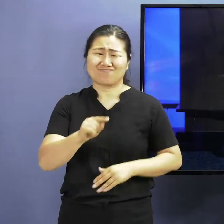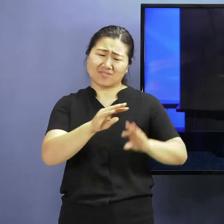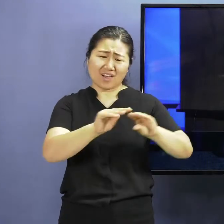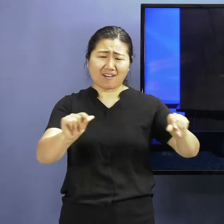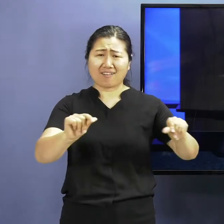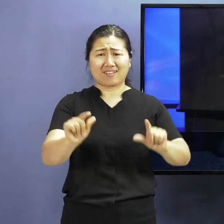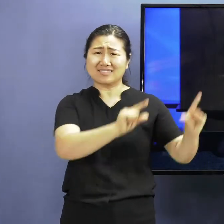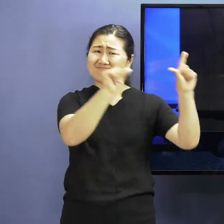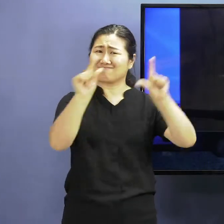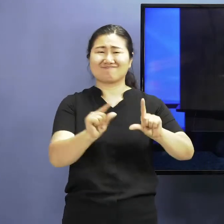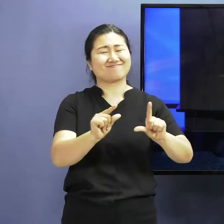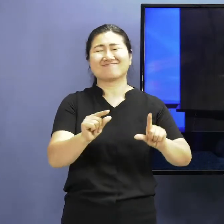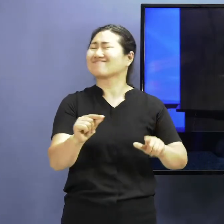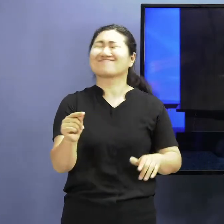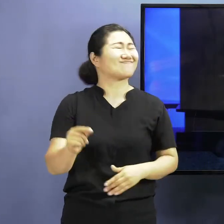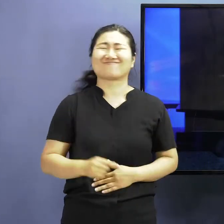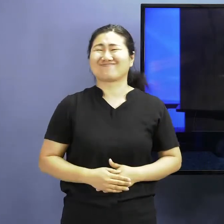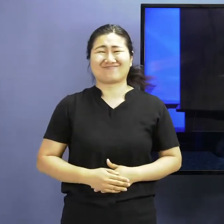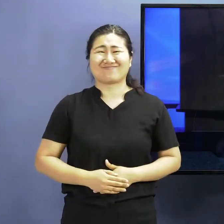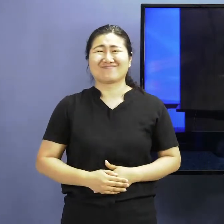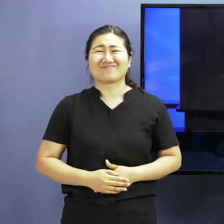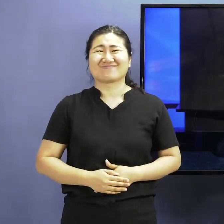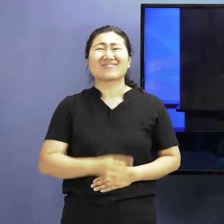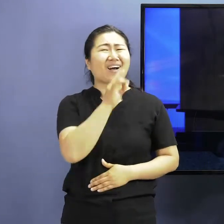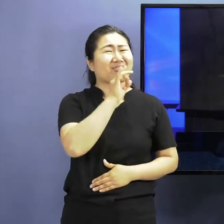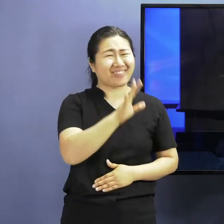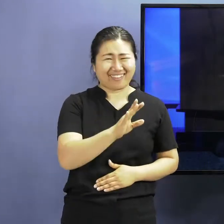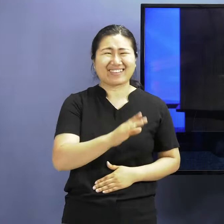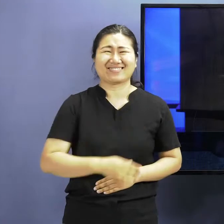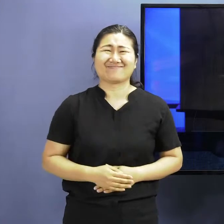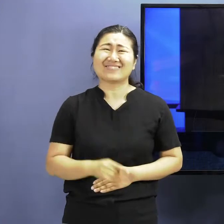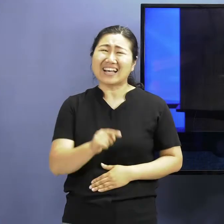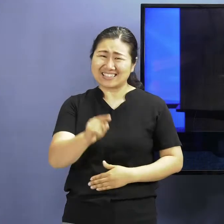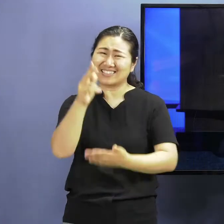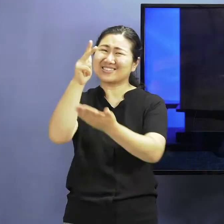그 주님의 은혜를 함께 찬양하기 원합니다.